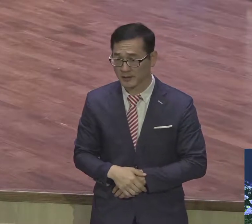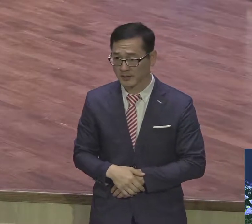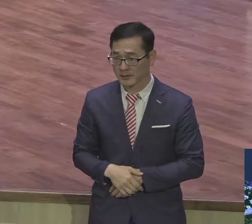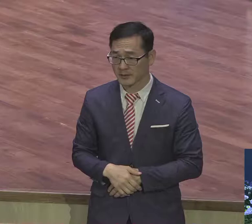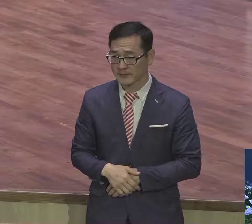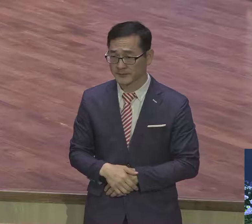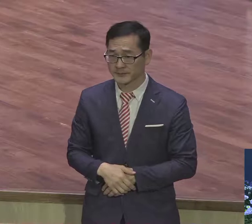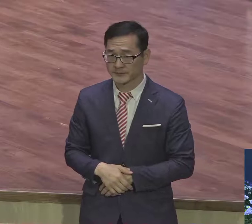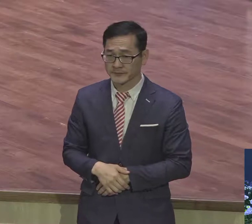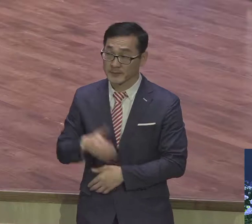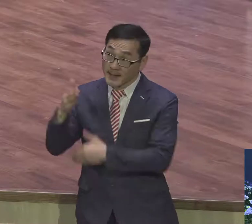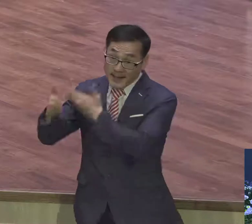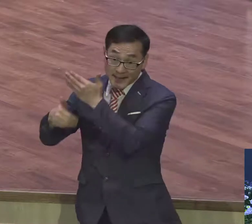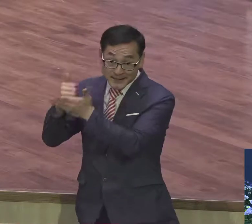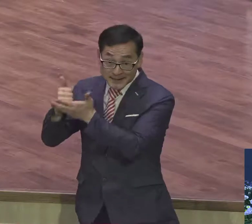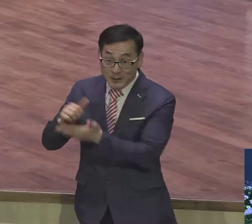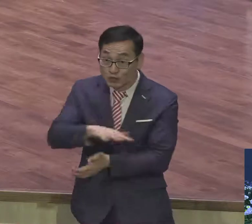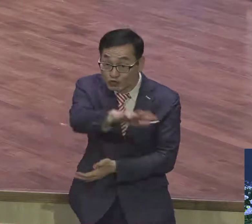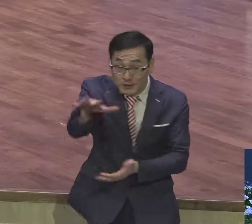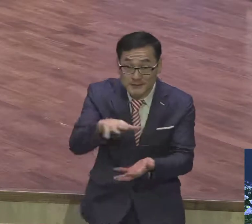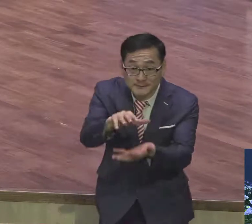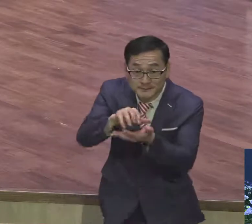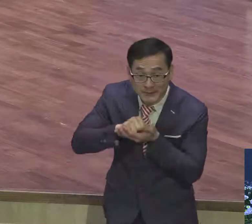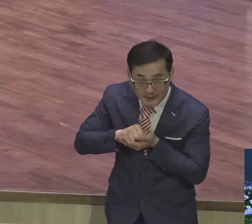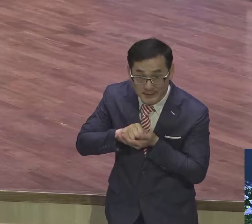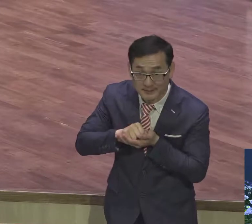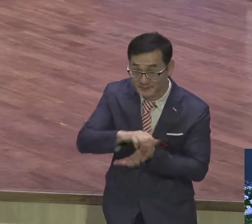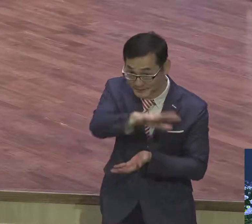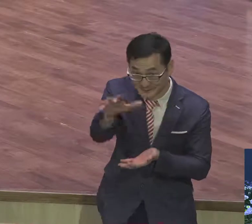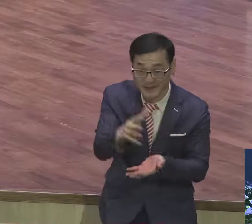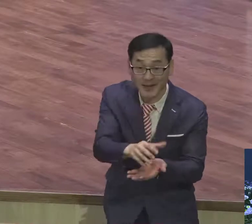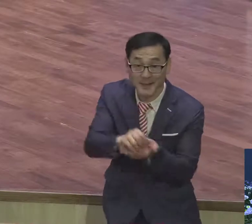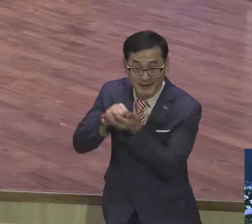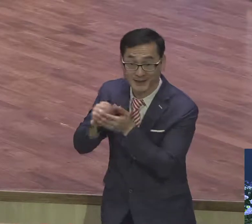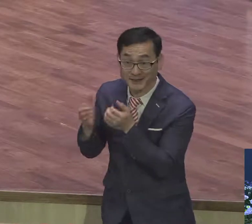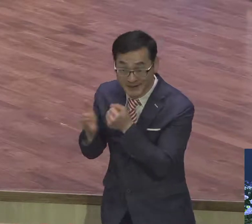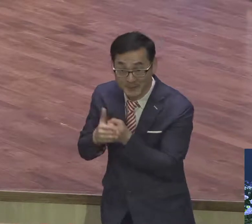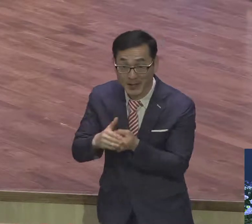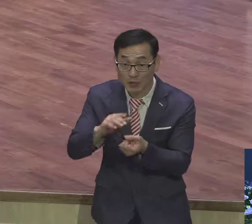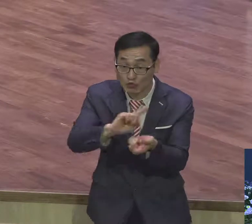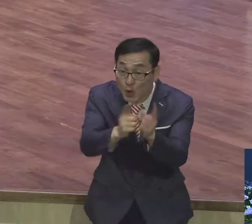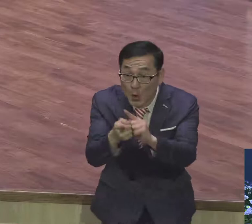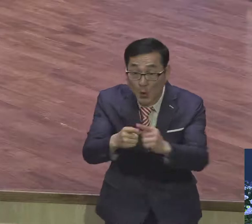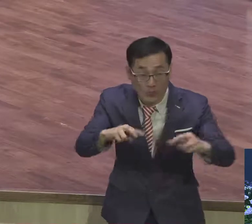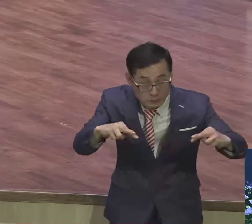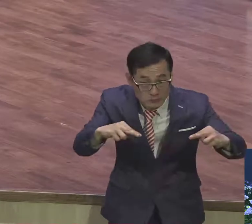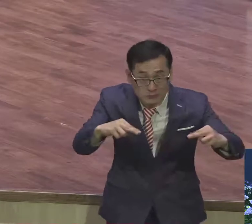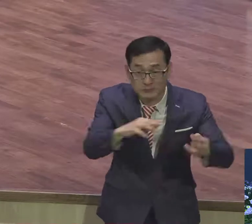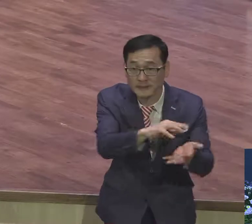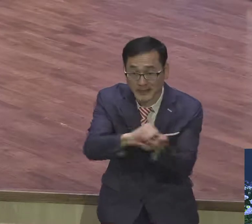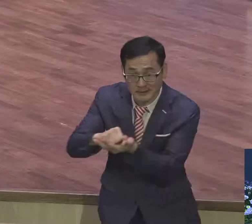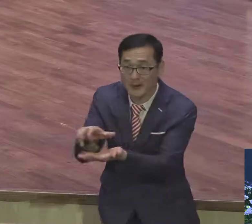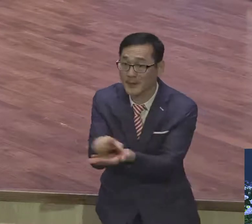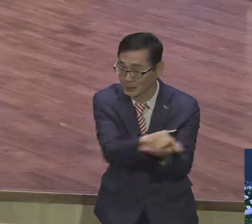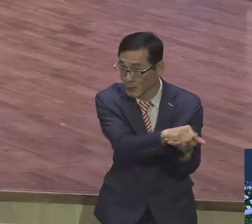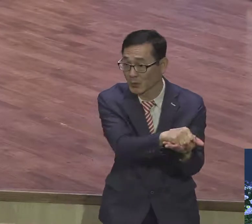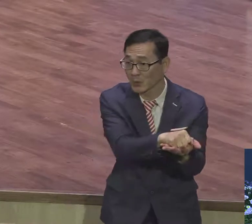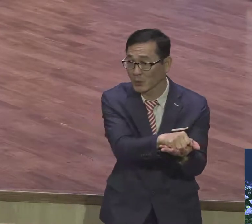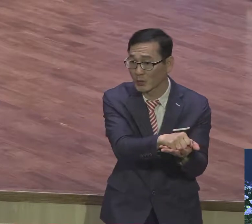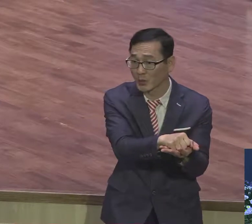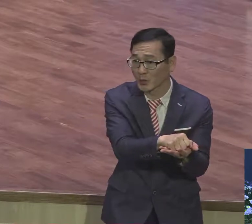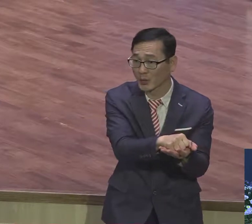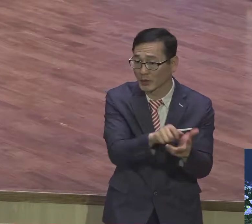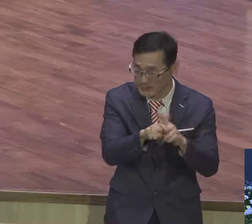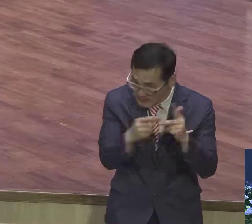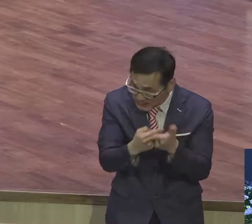하나님이 우리를 받아주셨기 때문에 우리도 서로 받아주는 것이 당연하단 말이에요 하나님이 그럼에도